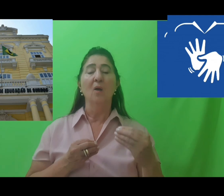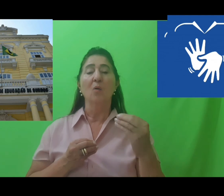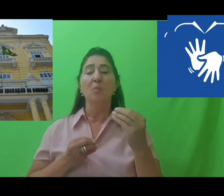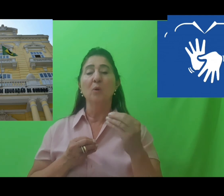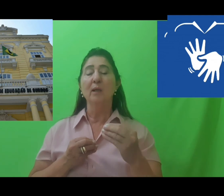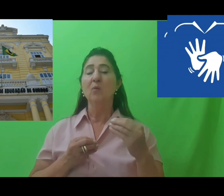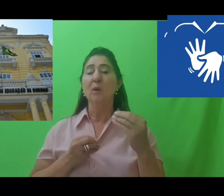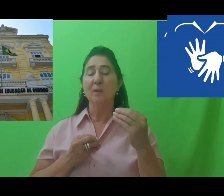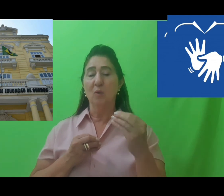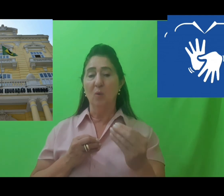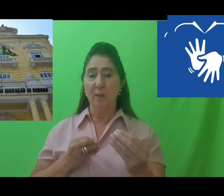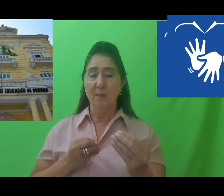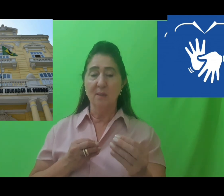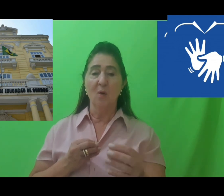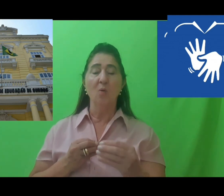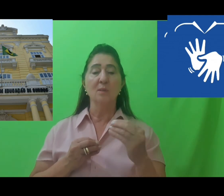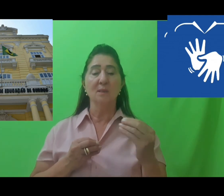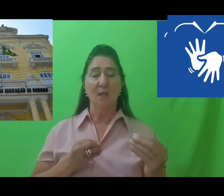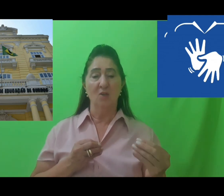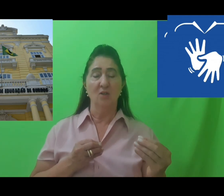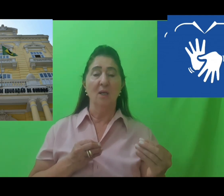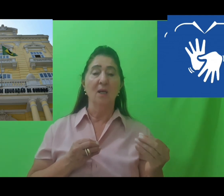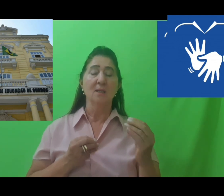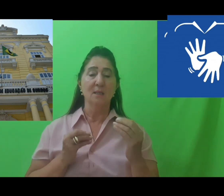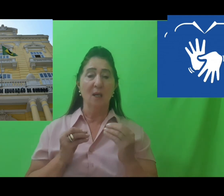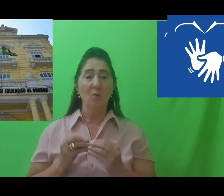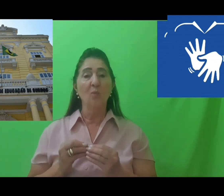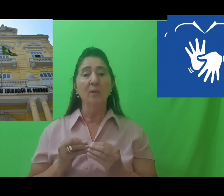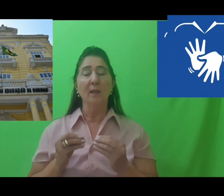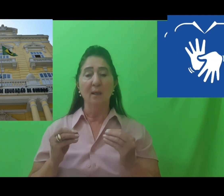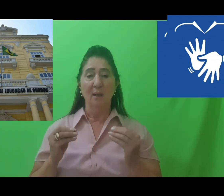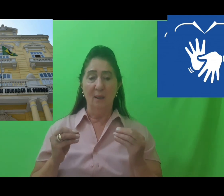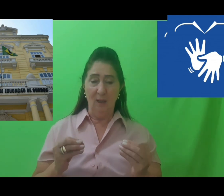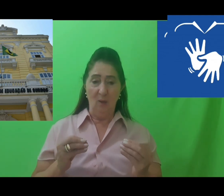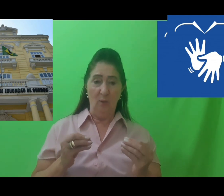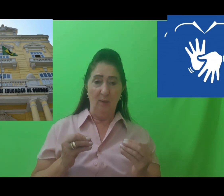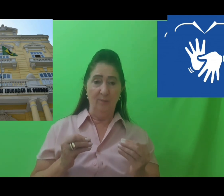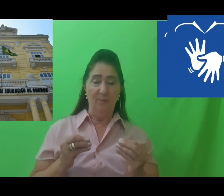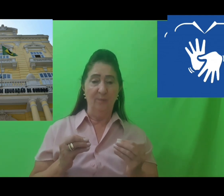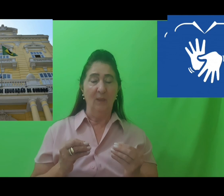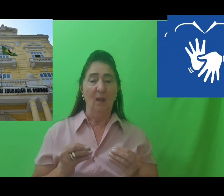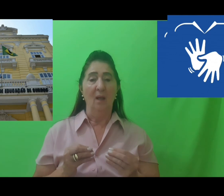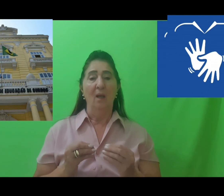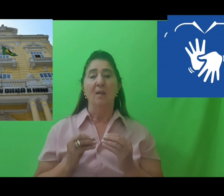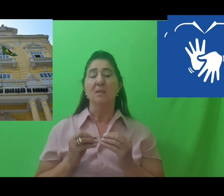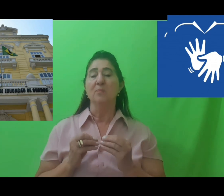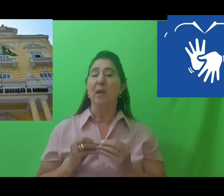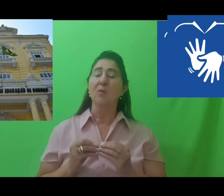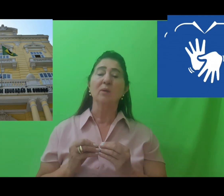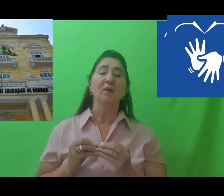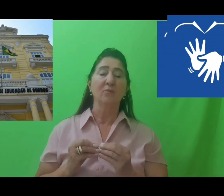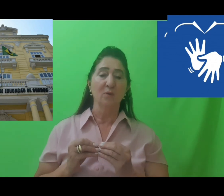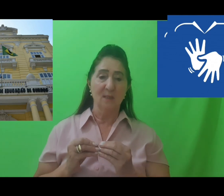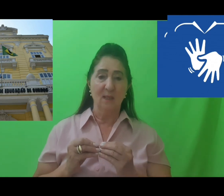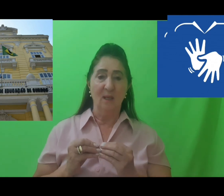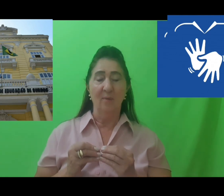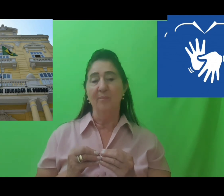como língua 2, ou seja, segunda língua. Espero que você